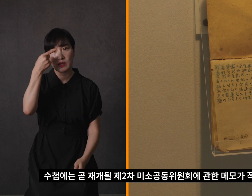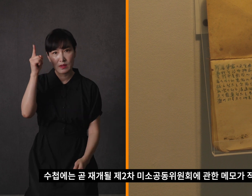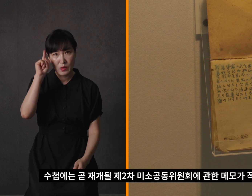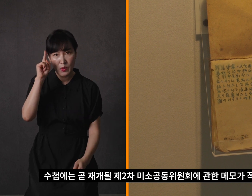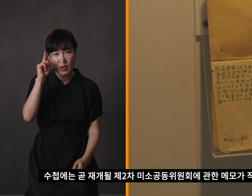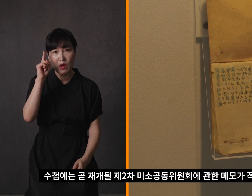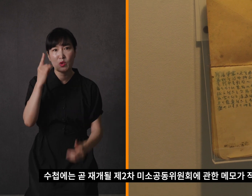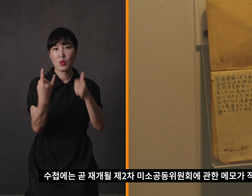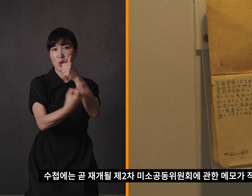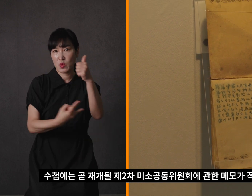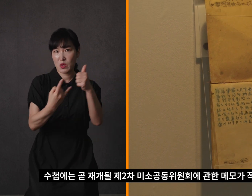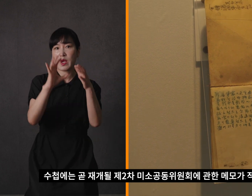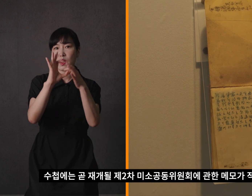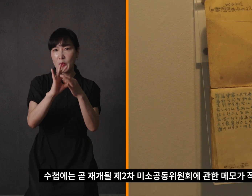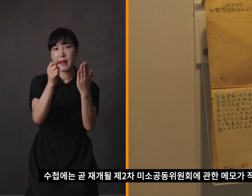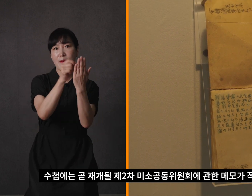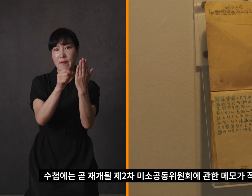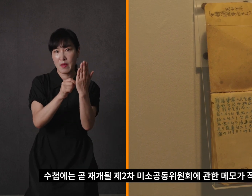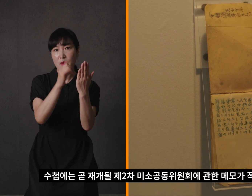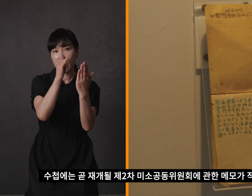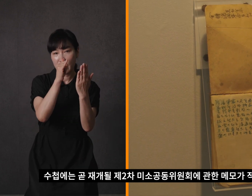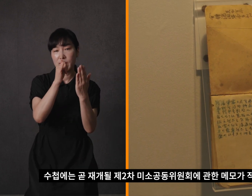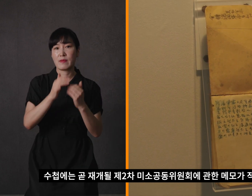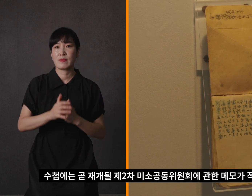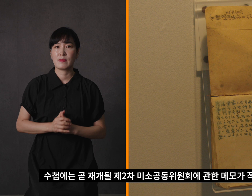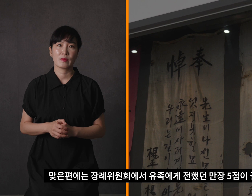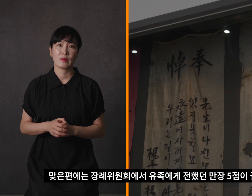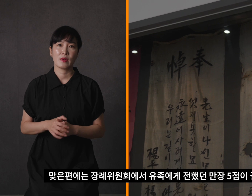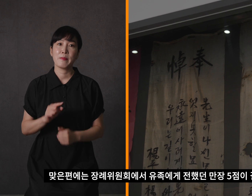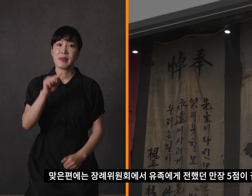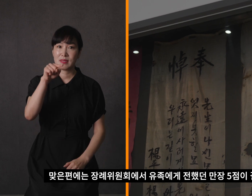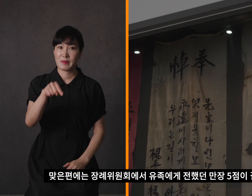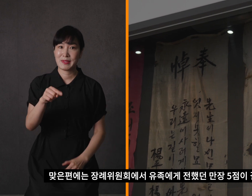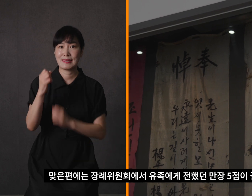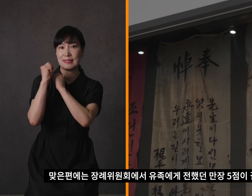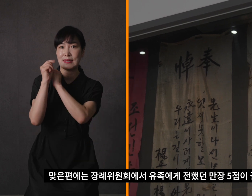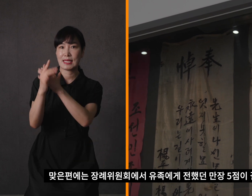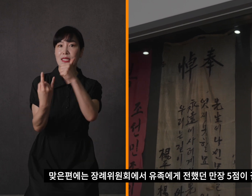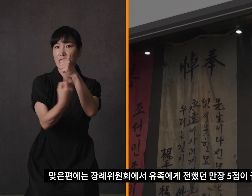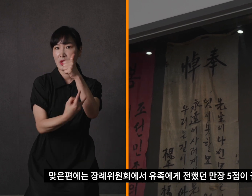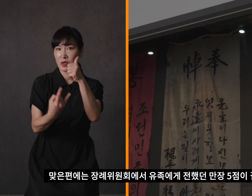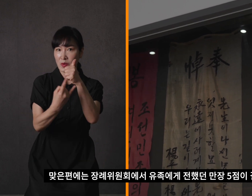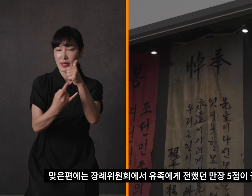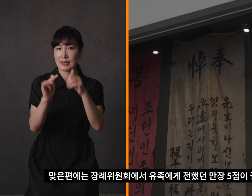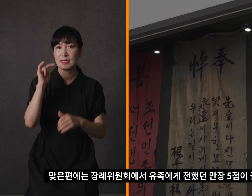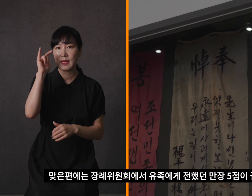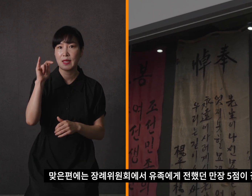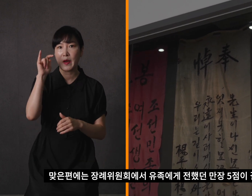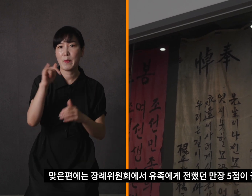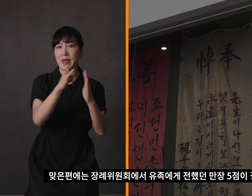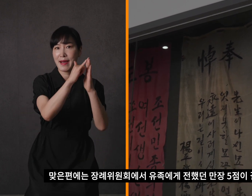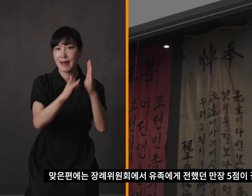제2차 미소공동위원회에 관한 메모가 적혀 있었습니다. 바로 맞은편에는 장례위원회에서